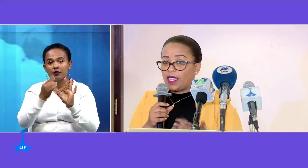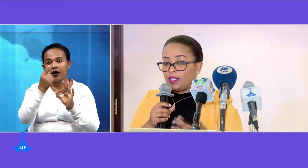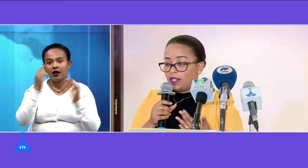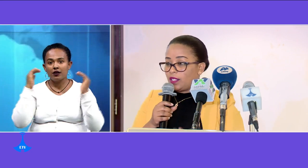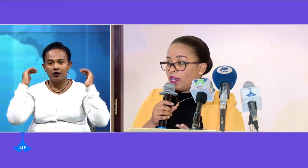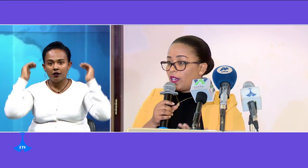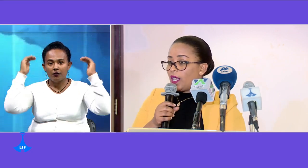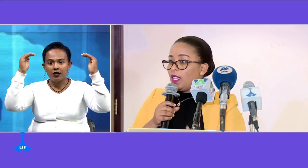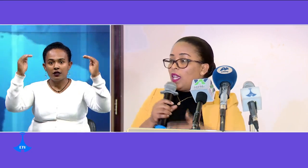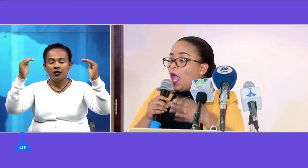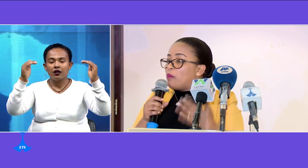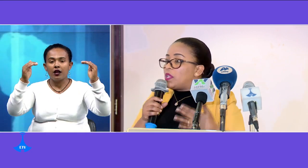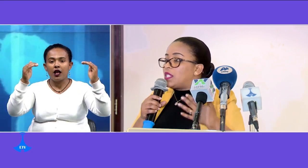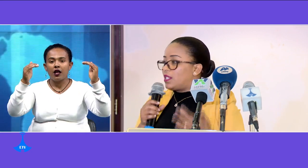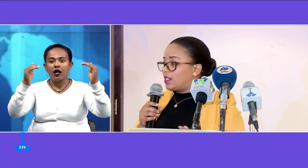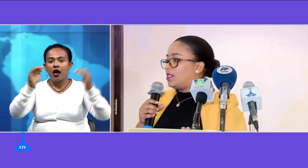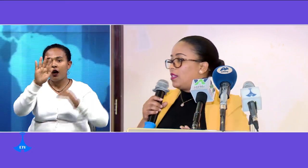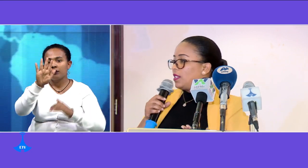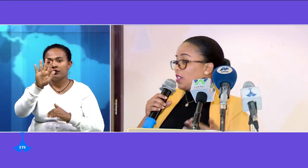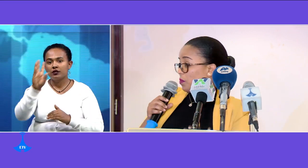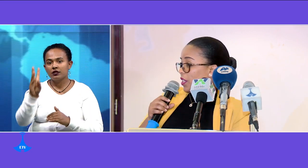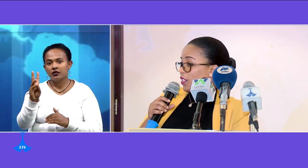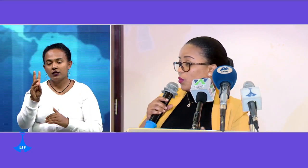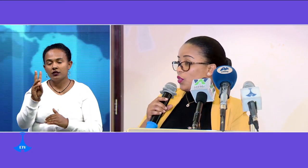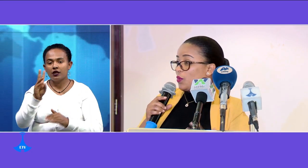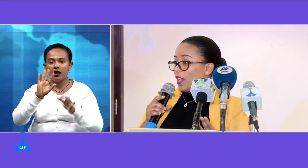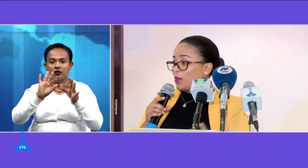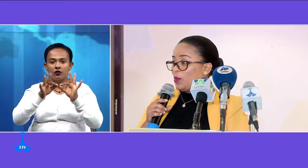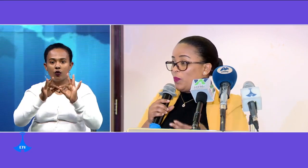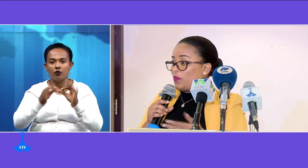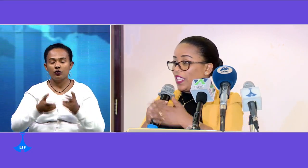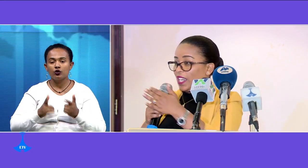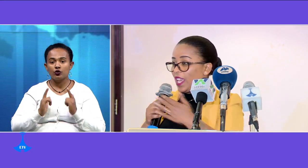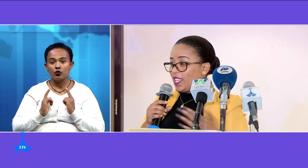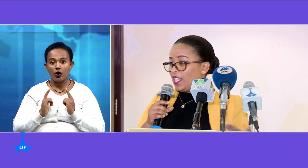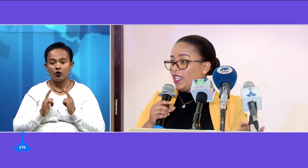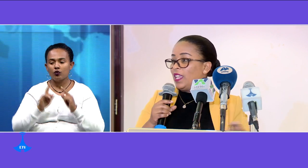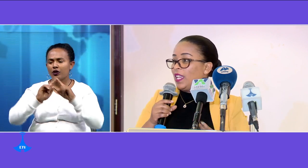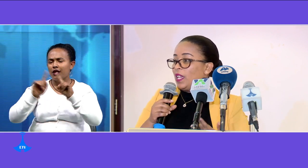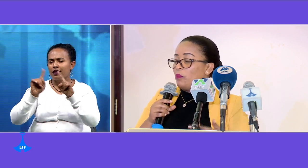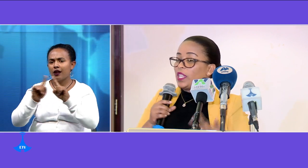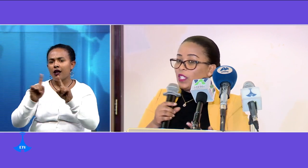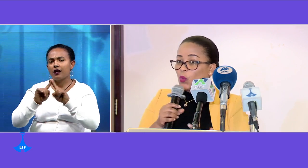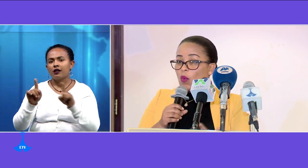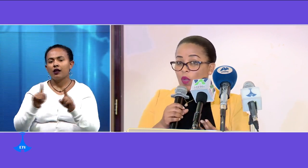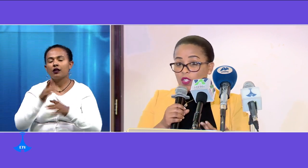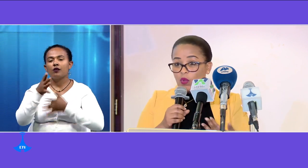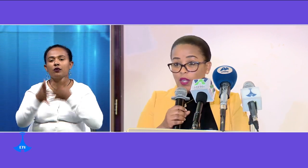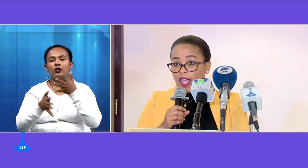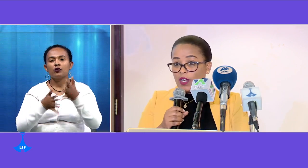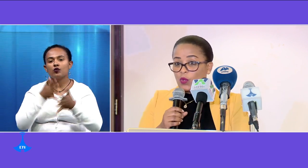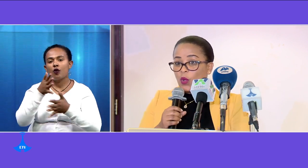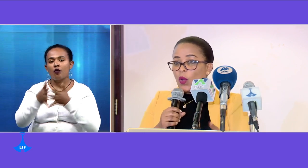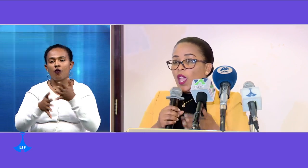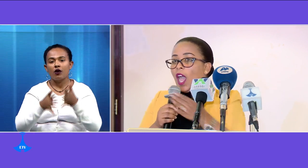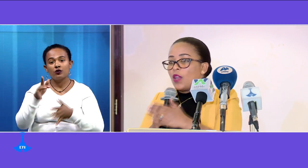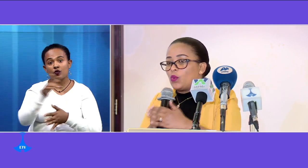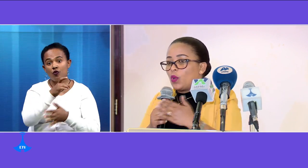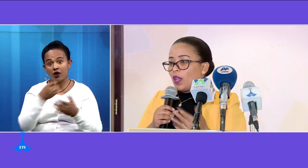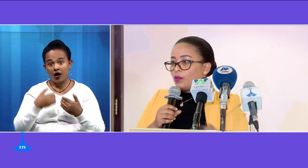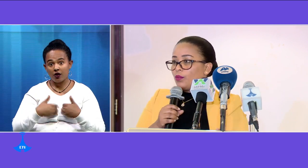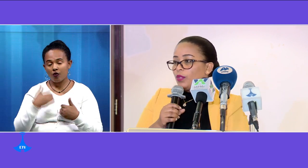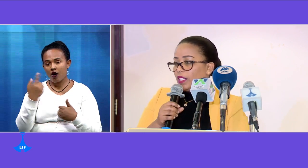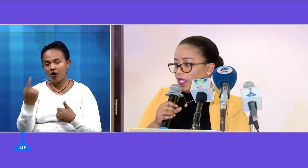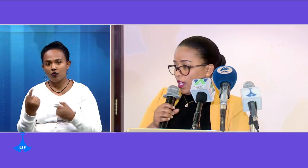መድረክ ላይ ቲስለር ላይ 5-6 ኢንተርፕሬተሮች ይኖራሉ የተለያየ ምልክት ቋንቋ ስለሆነ ያለው ሶ